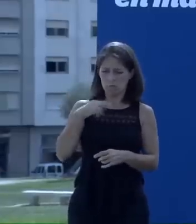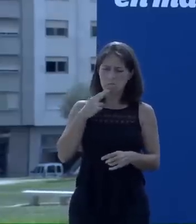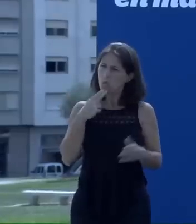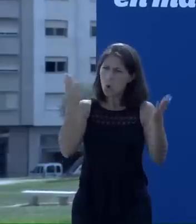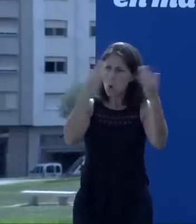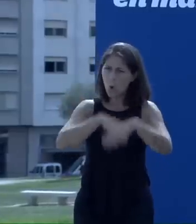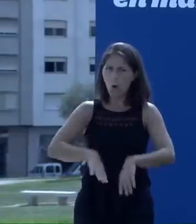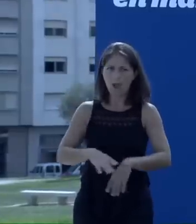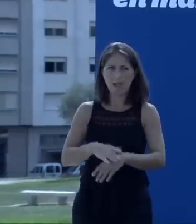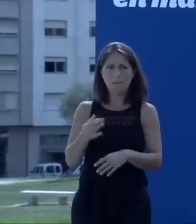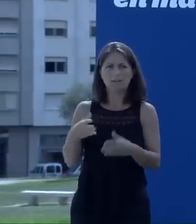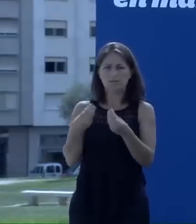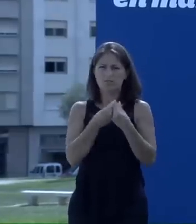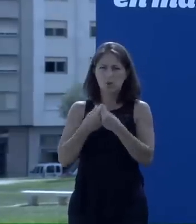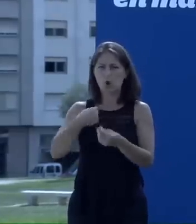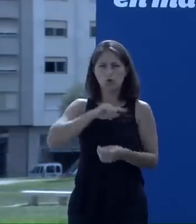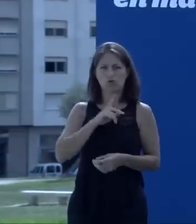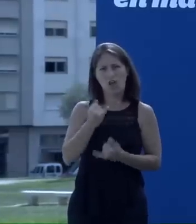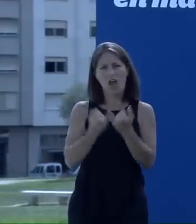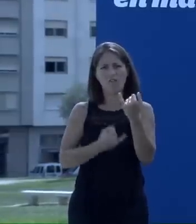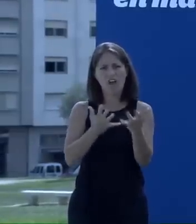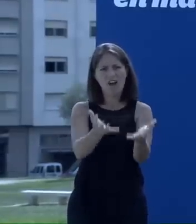vos, dígovos que desta vamos a vencer nós.